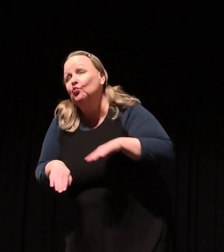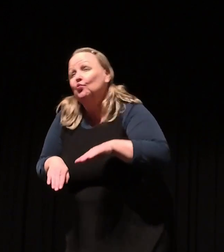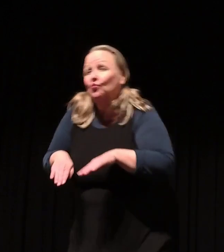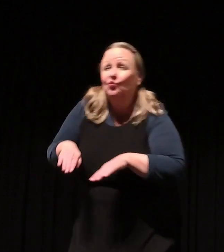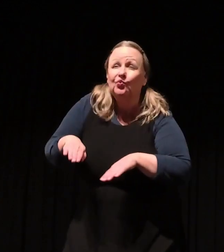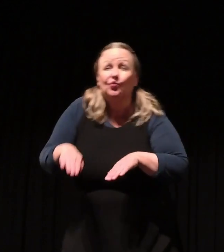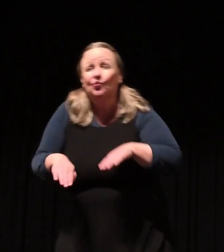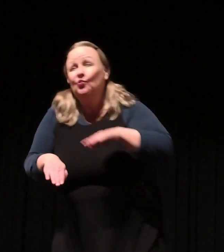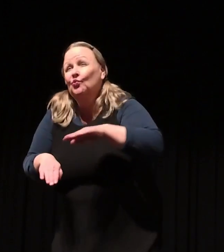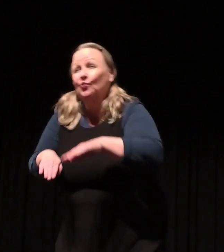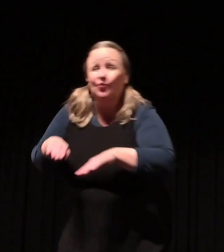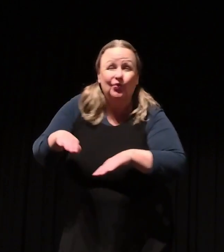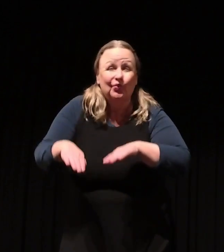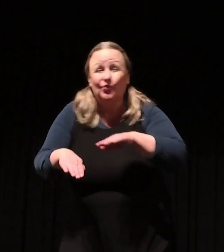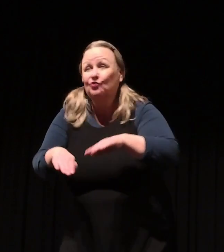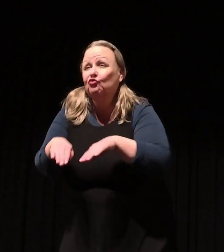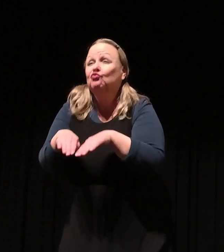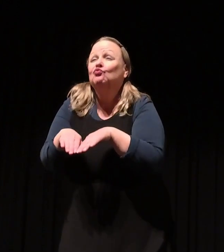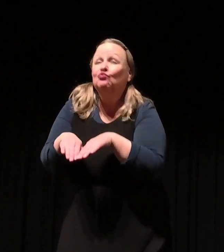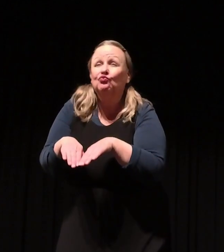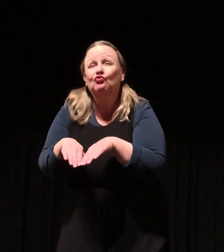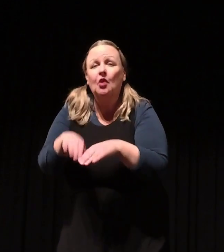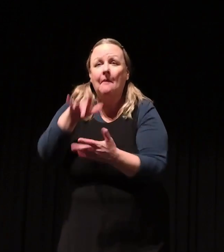décide de traverser la rue